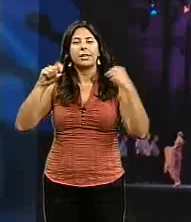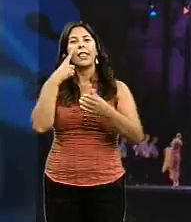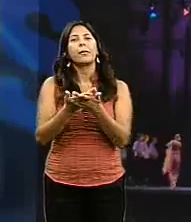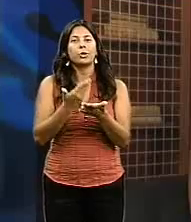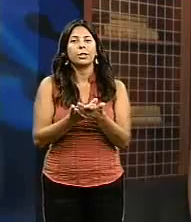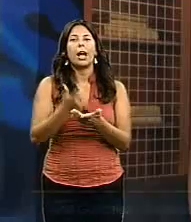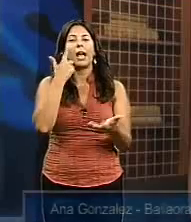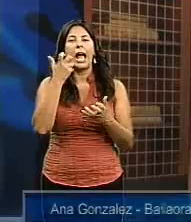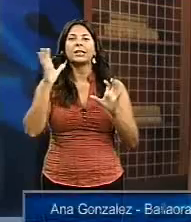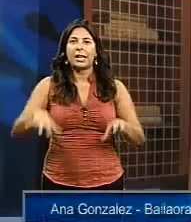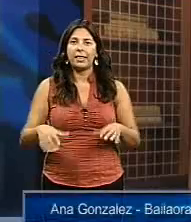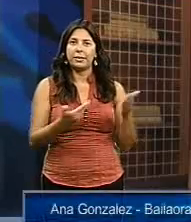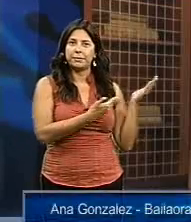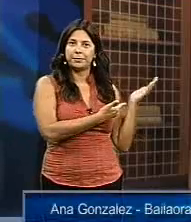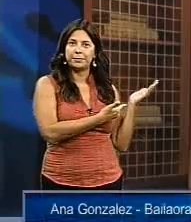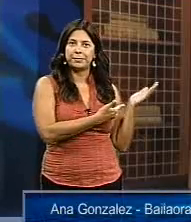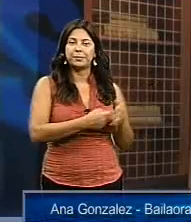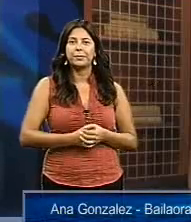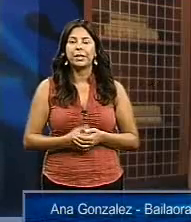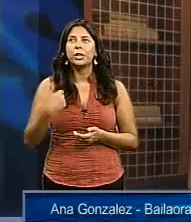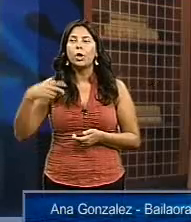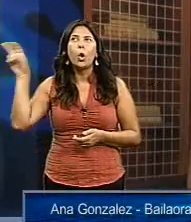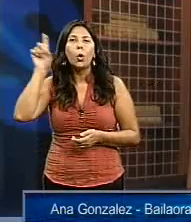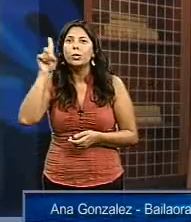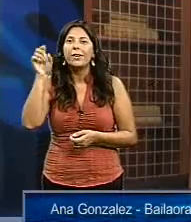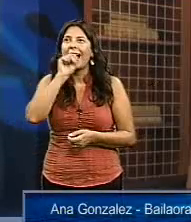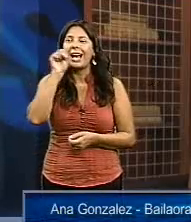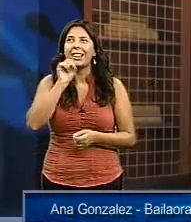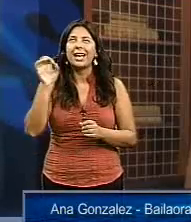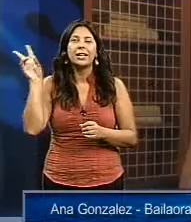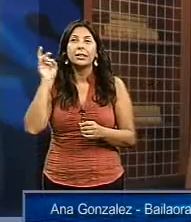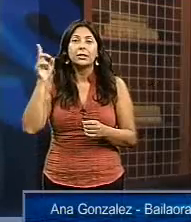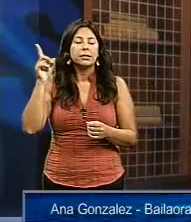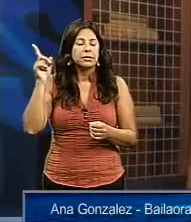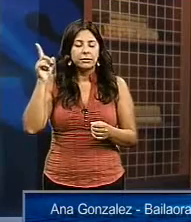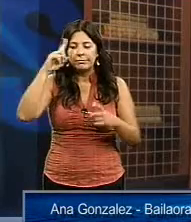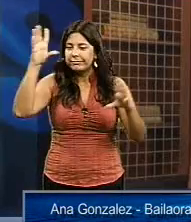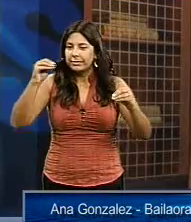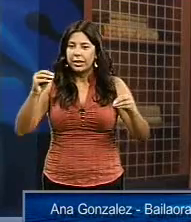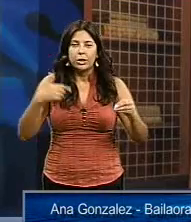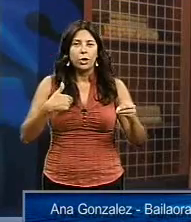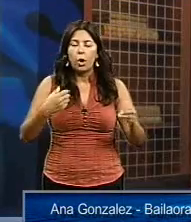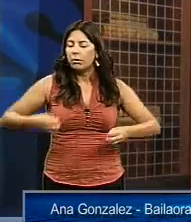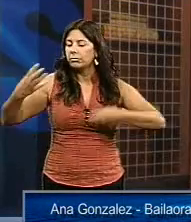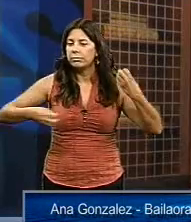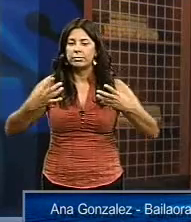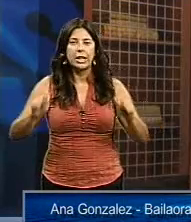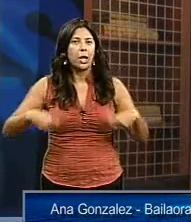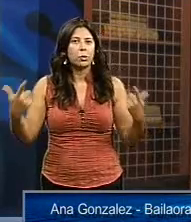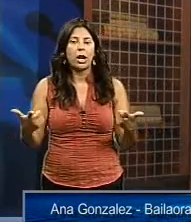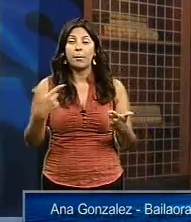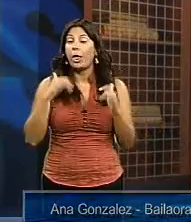Cádiz. Nervio, no escuchaba ni lo que me estaba cantando. Era como, bueno, da igual, a bailar y lo que te salga. Como que no